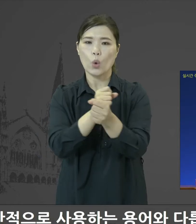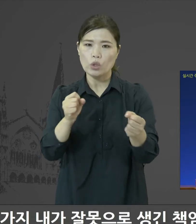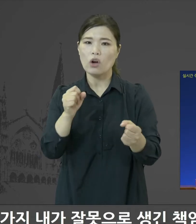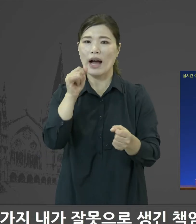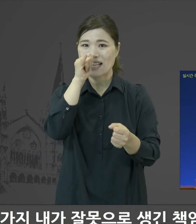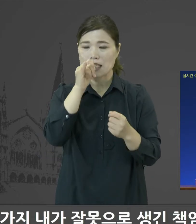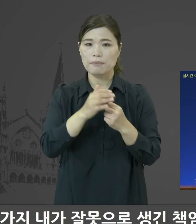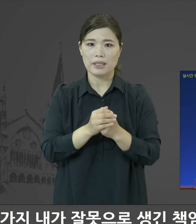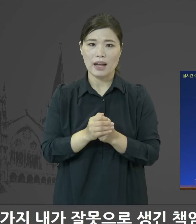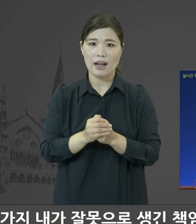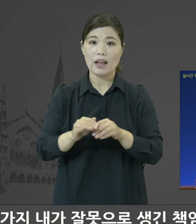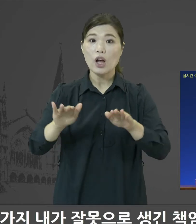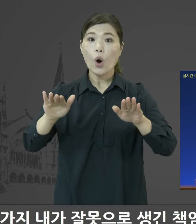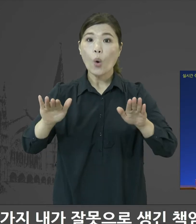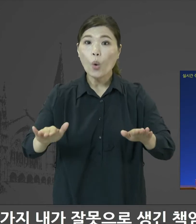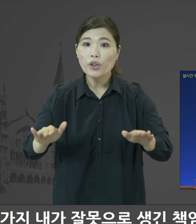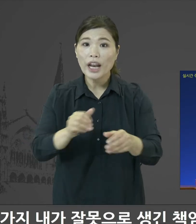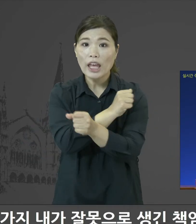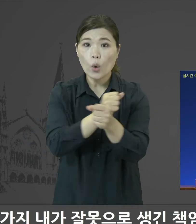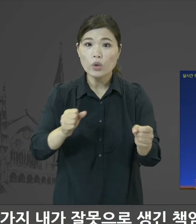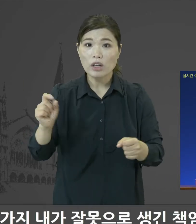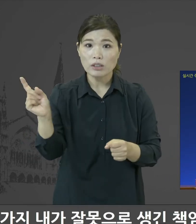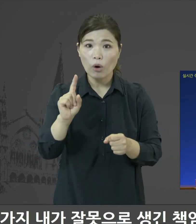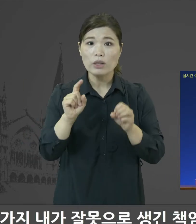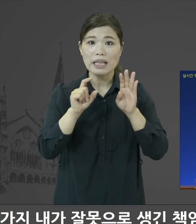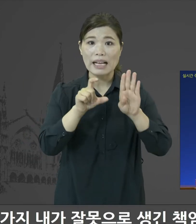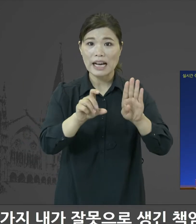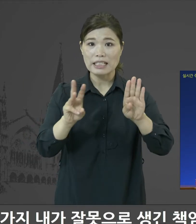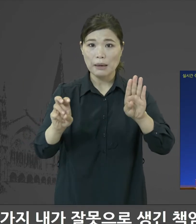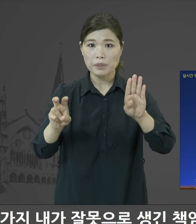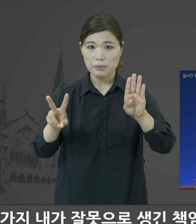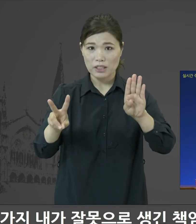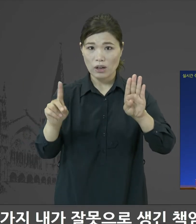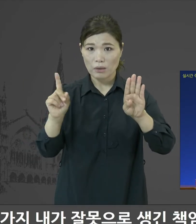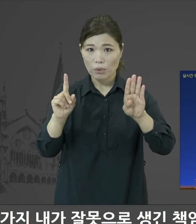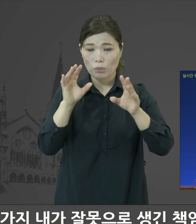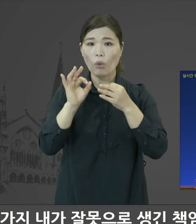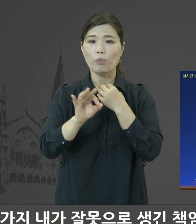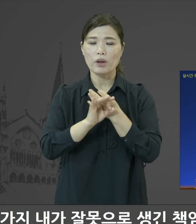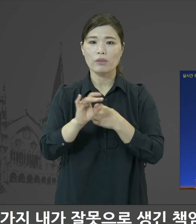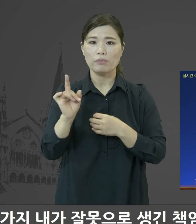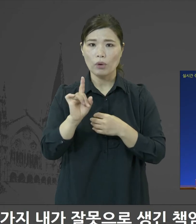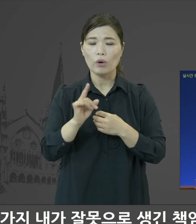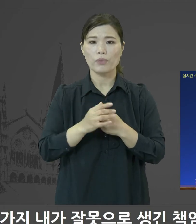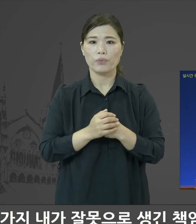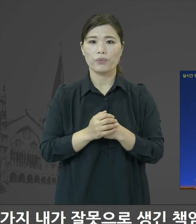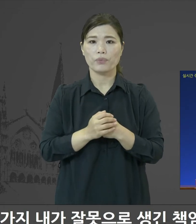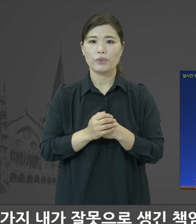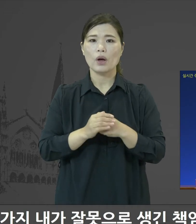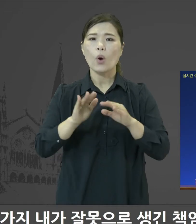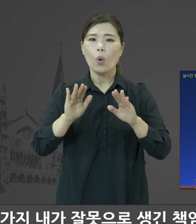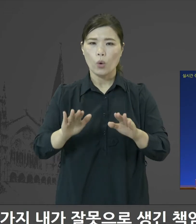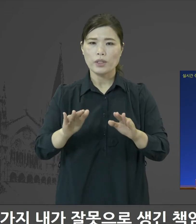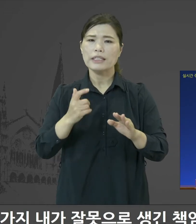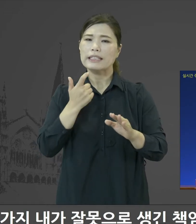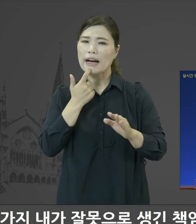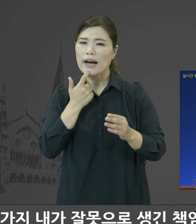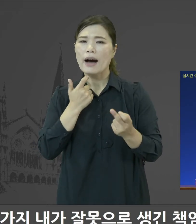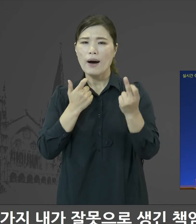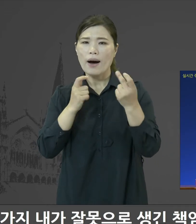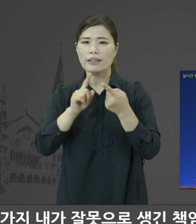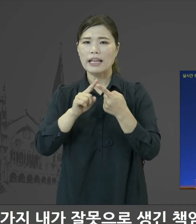본문에 나오는 용서는 관계를 회복하는 용서를 의미합니다. 원어로 한번